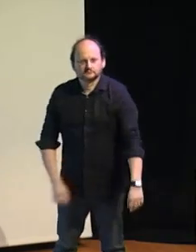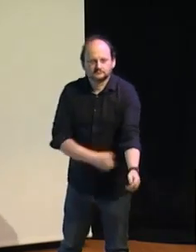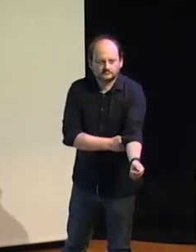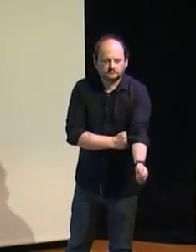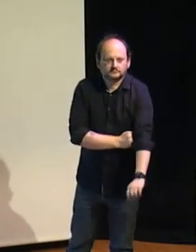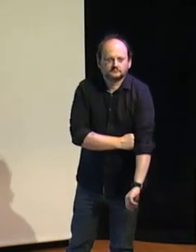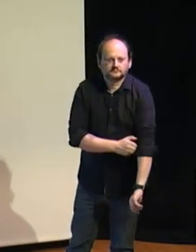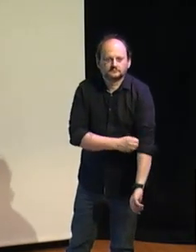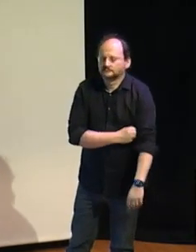suivante.